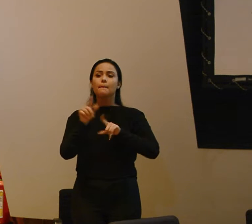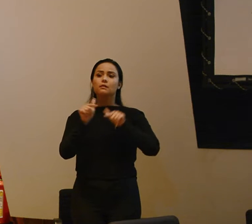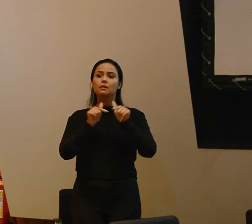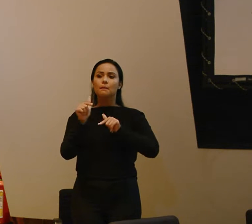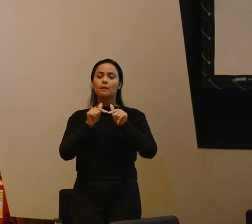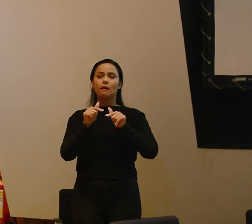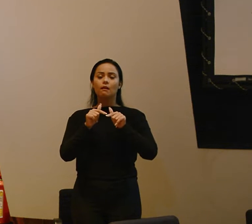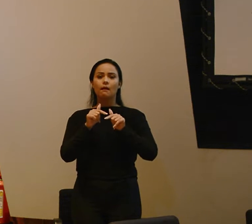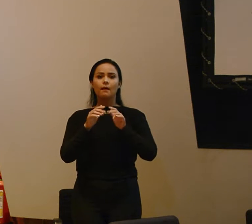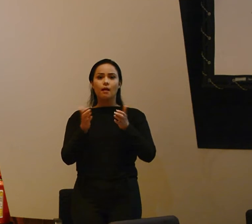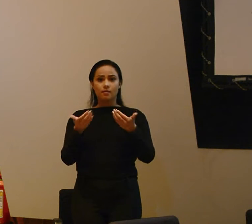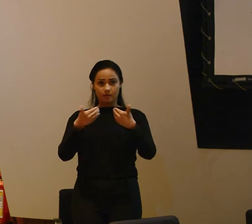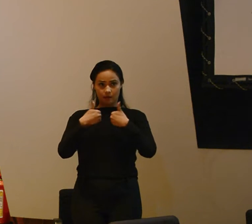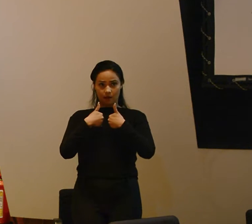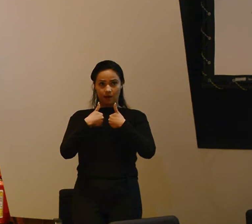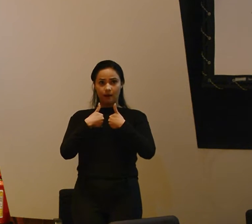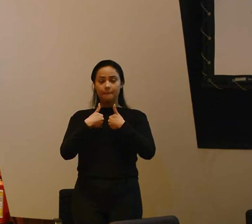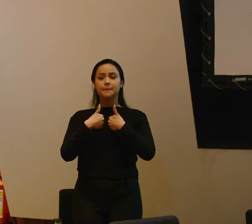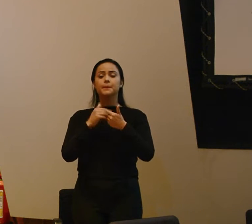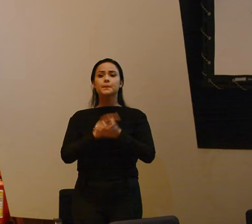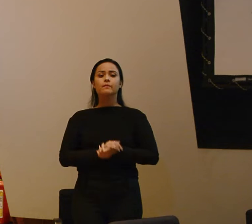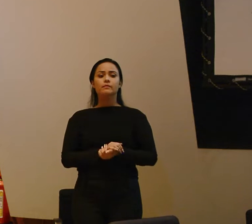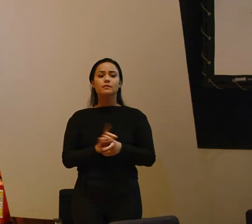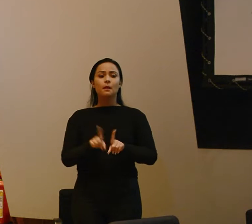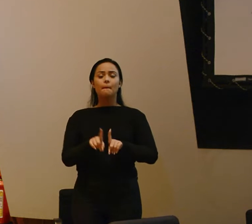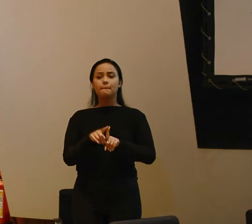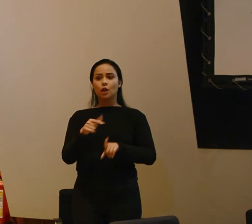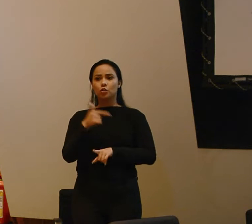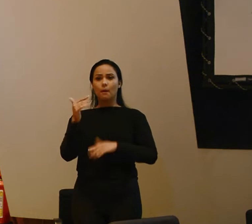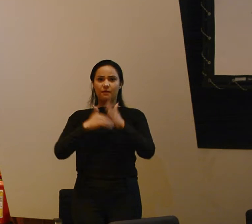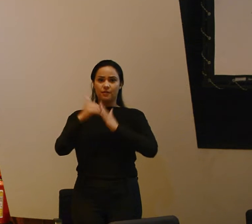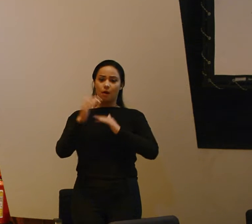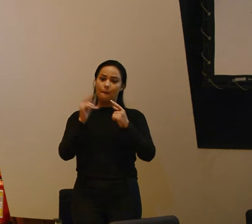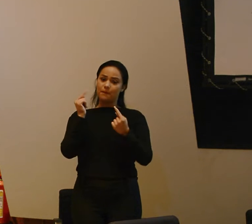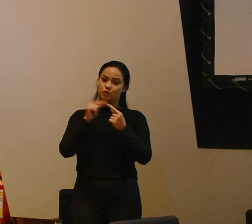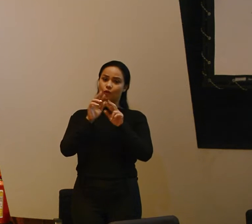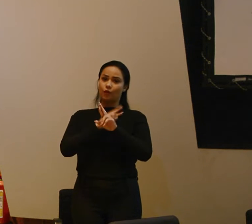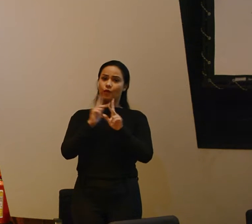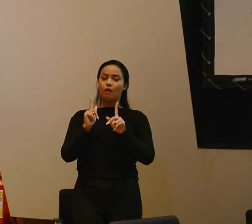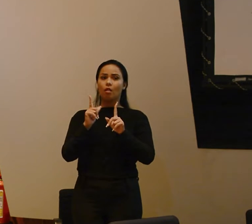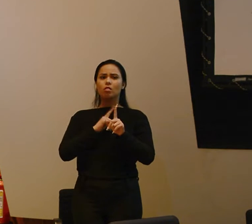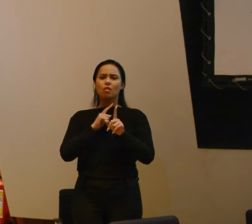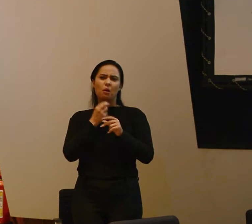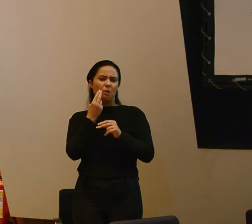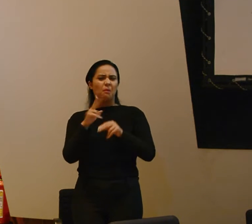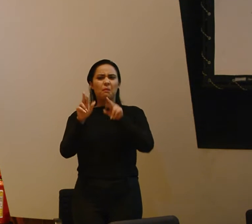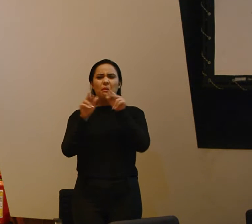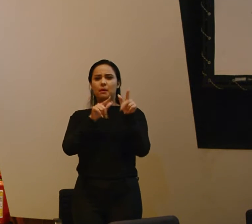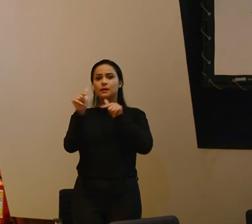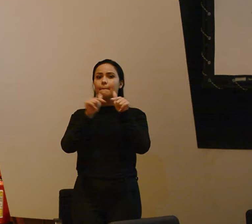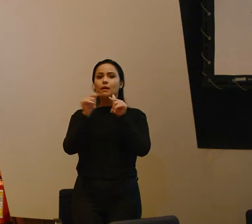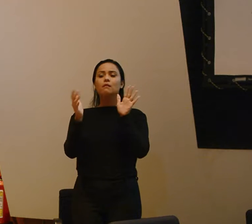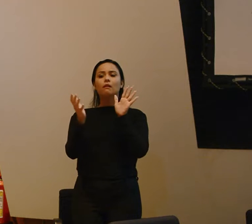com transtornos do neurodesenvolvimento, e com os 2 profissionais com objetivos diferentes, ou mesmo que similares, mas trabalhando